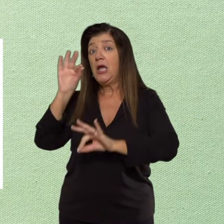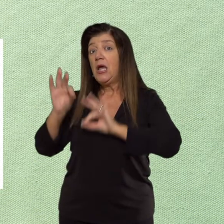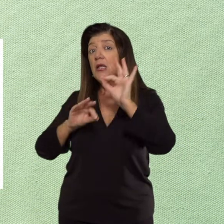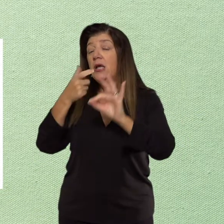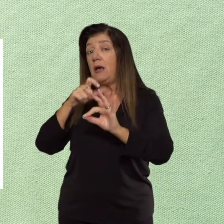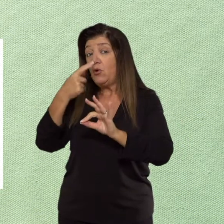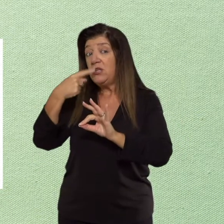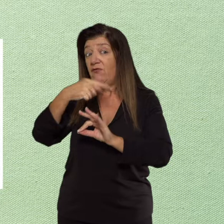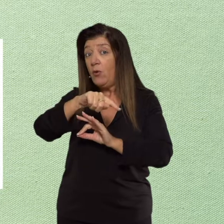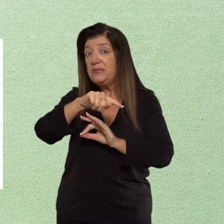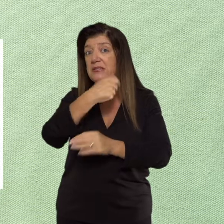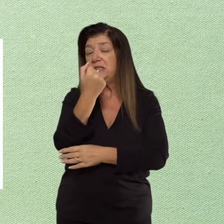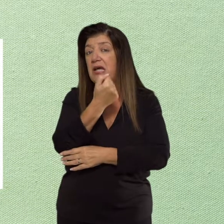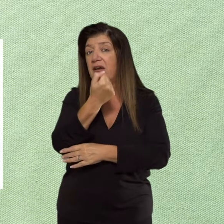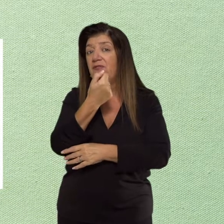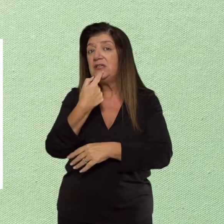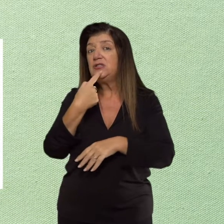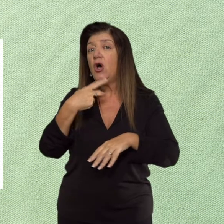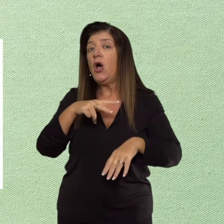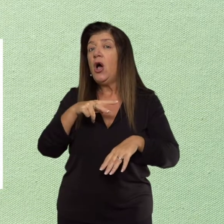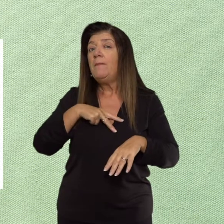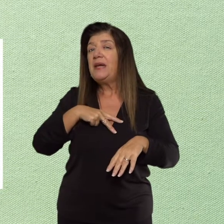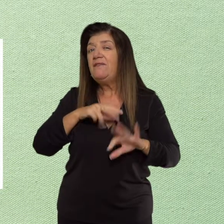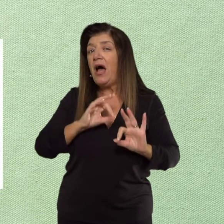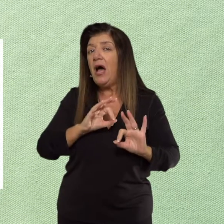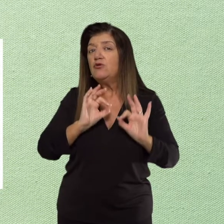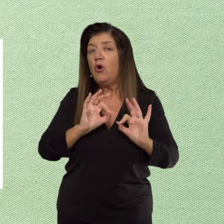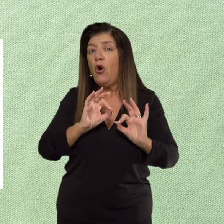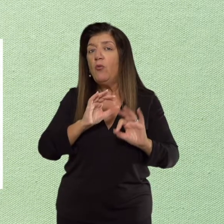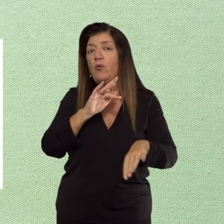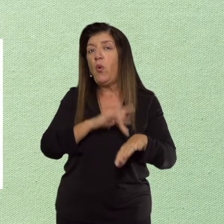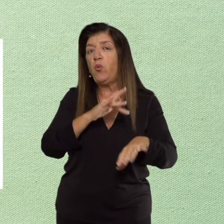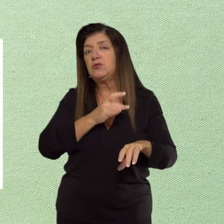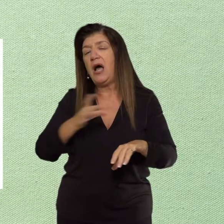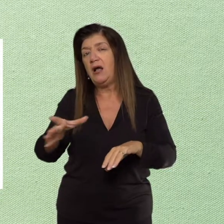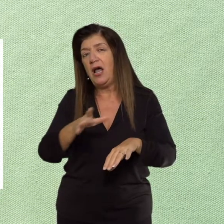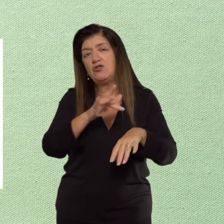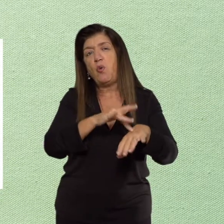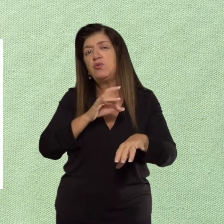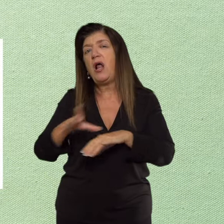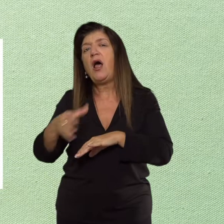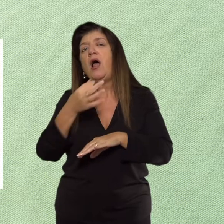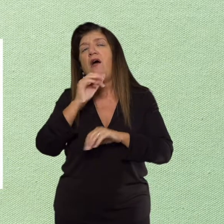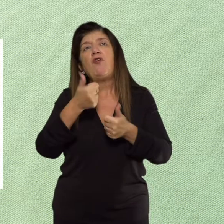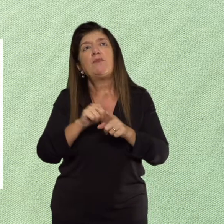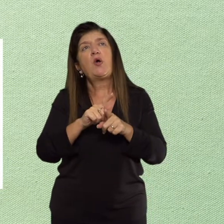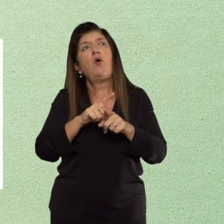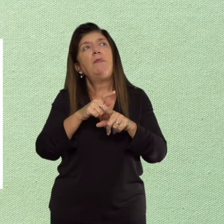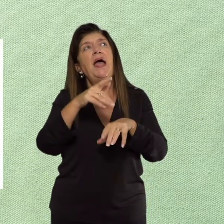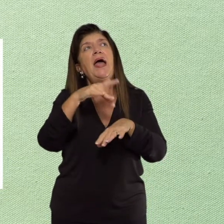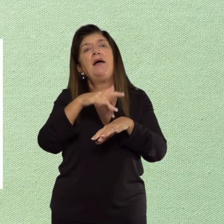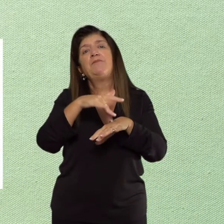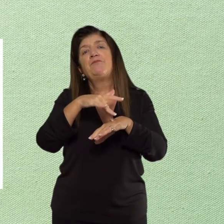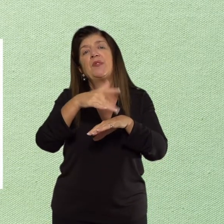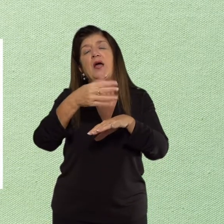soprattutto privati, di free floating. Quindi tutti quei servizi che ti permettono di noleggiare un mezzo di trasporto come